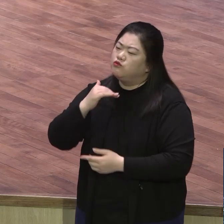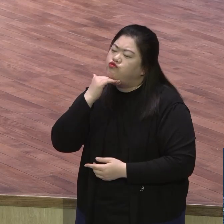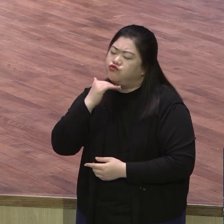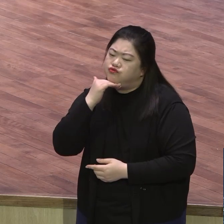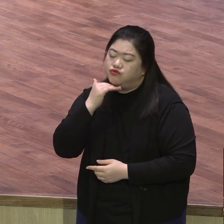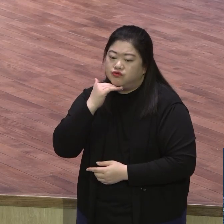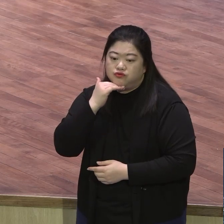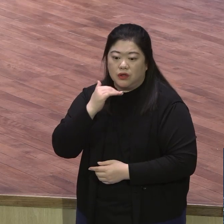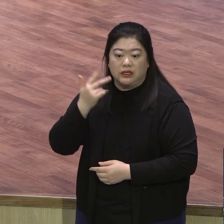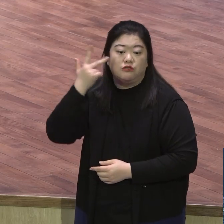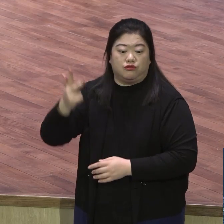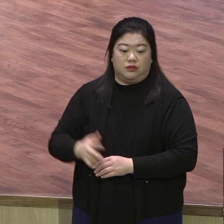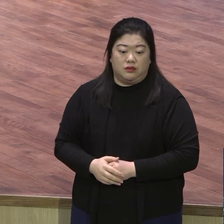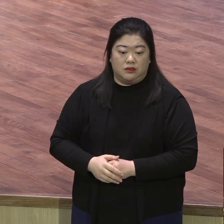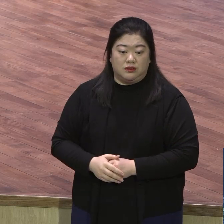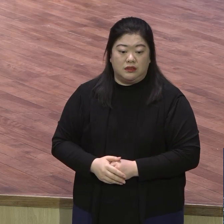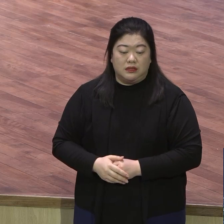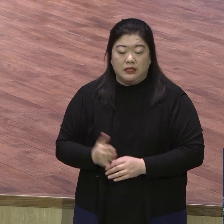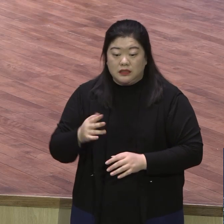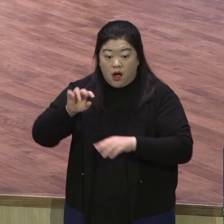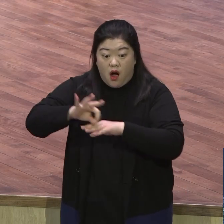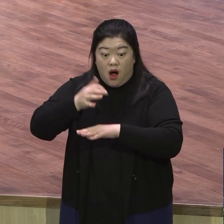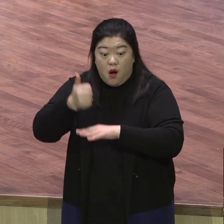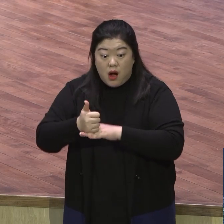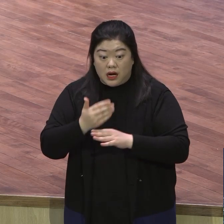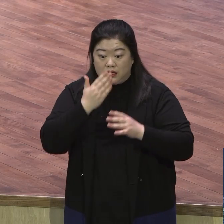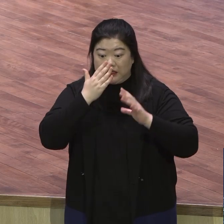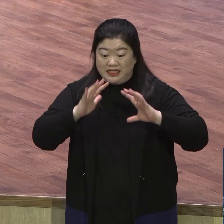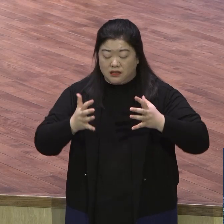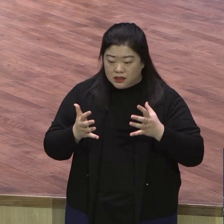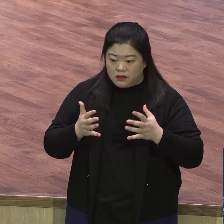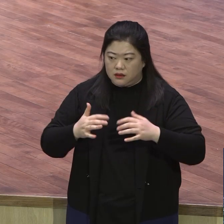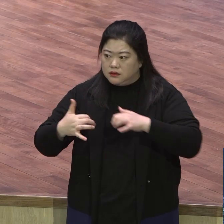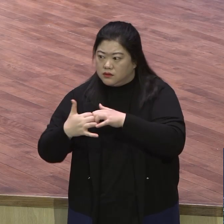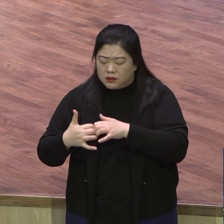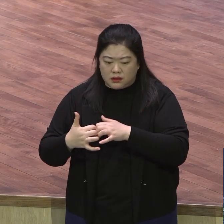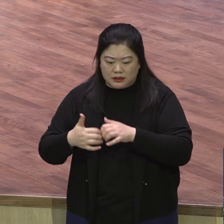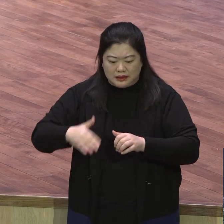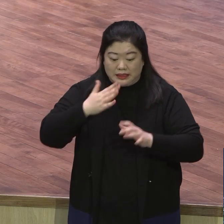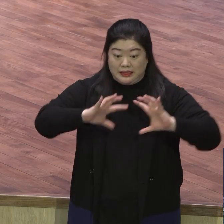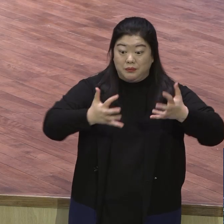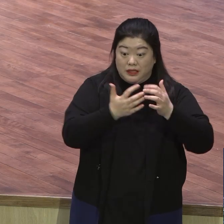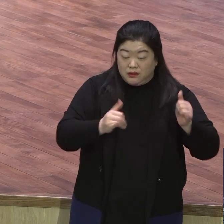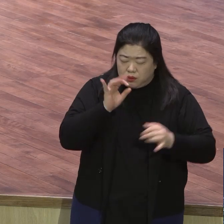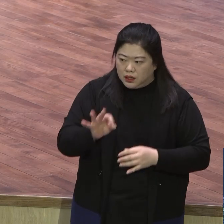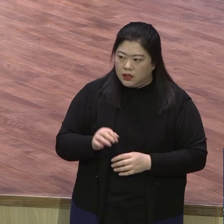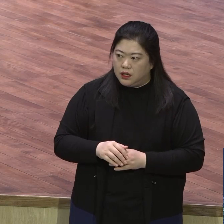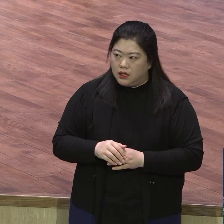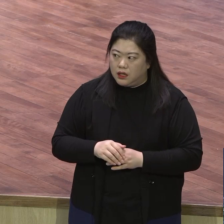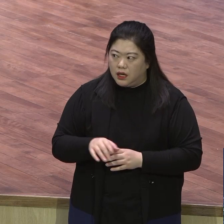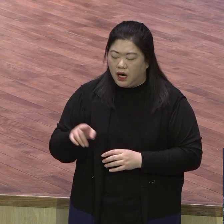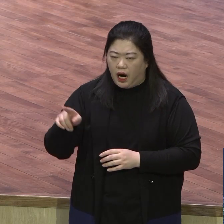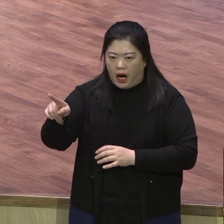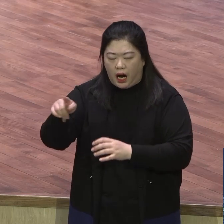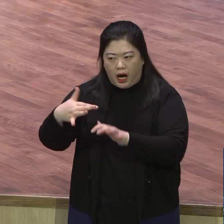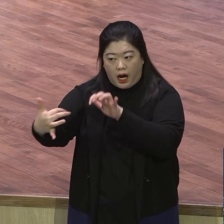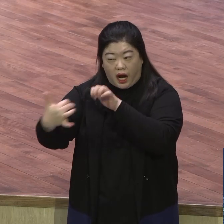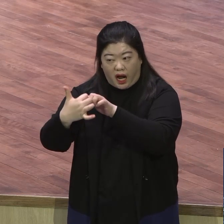뻔하거든. 겁이 나가지고 하나씩 빠져나가거든요. 우리나라 같으면 군대 같으면